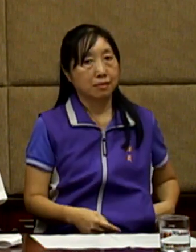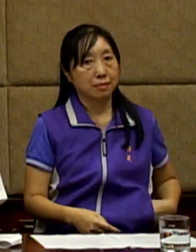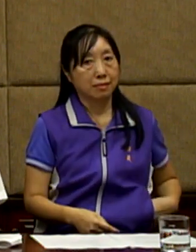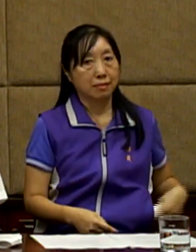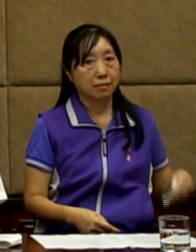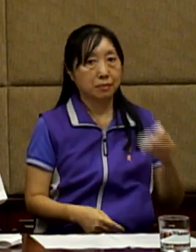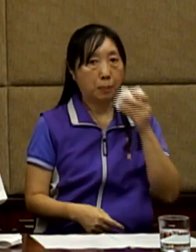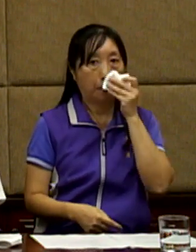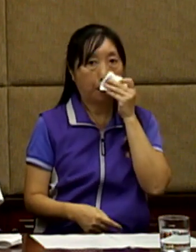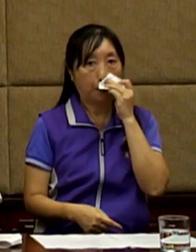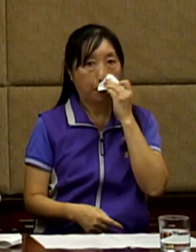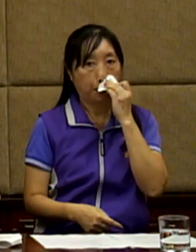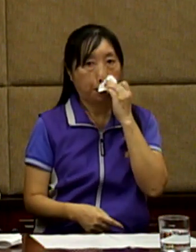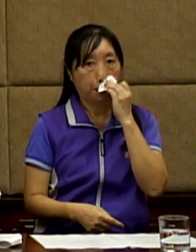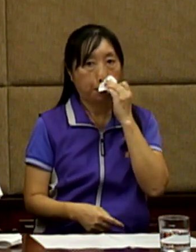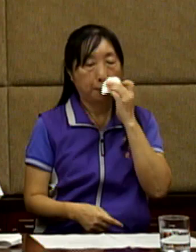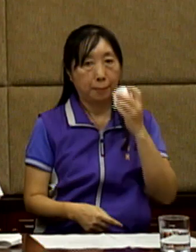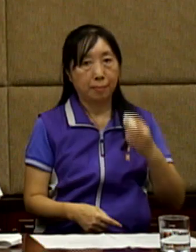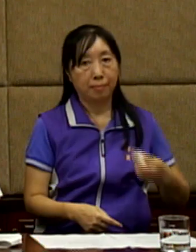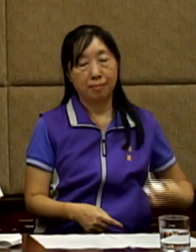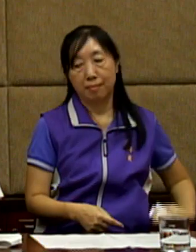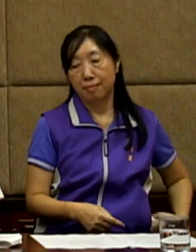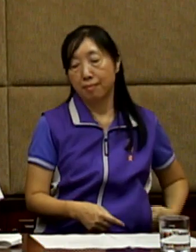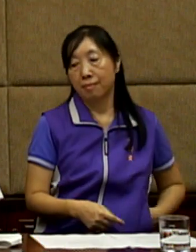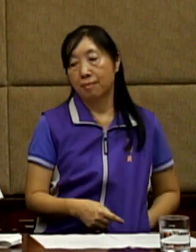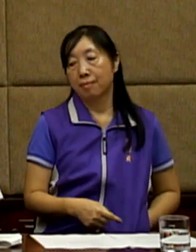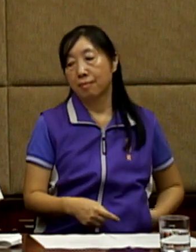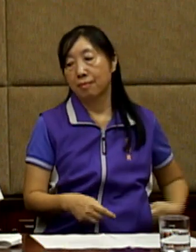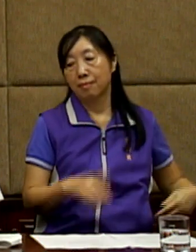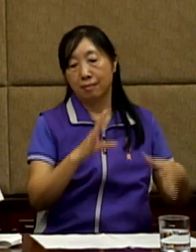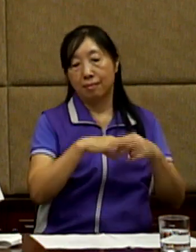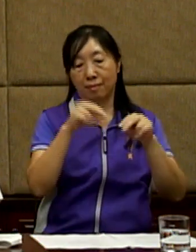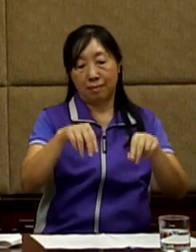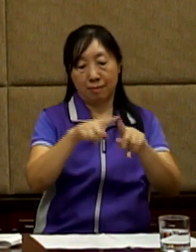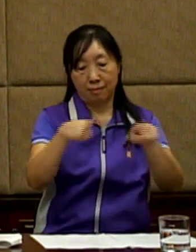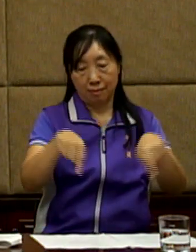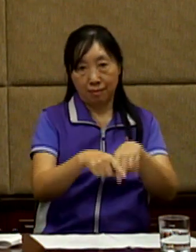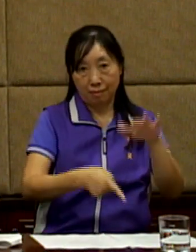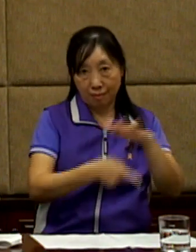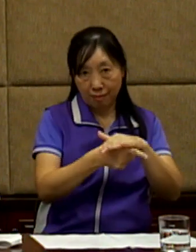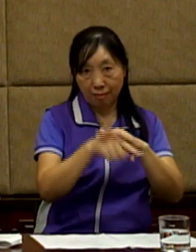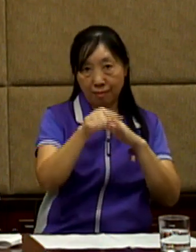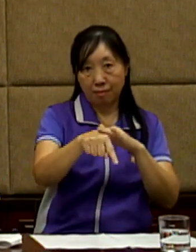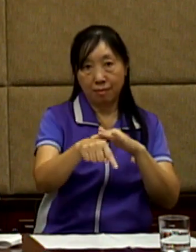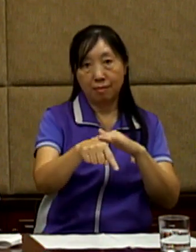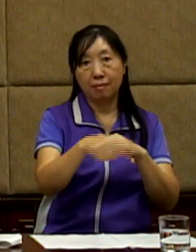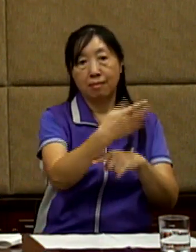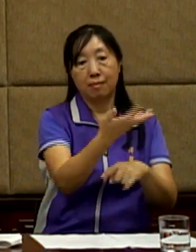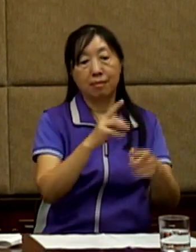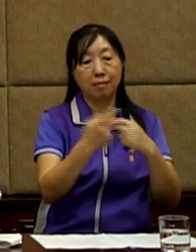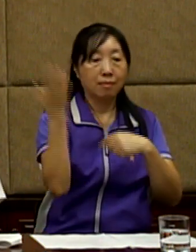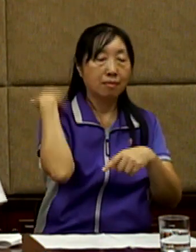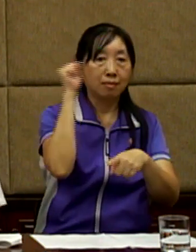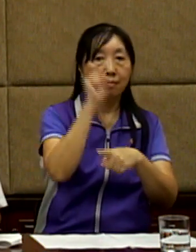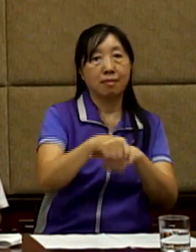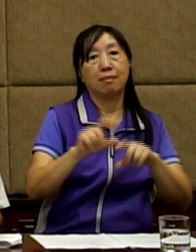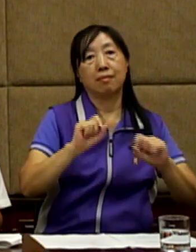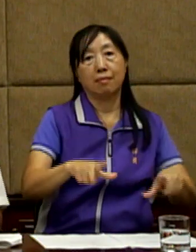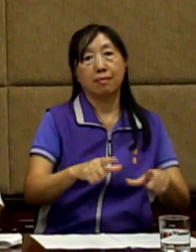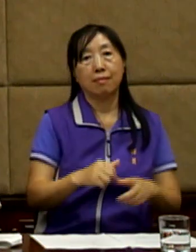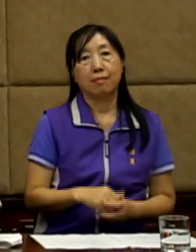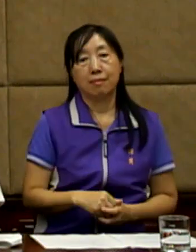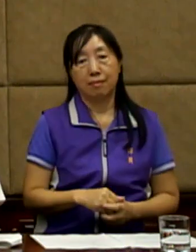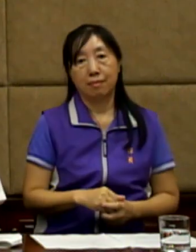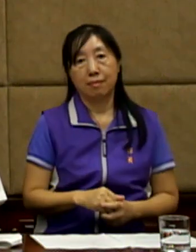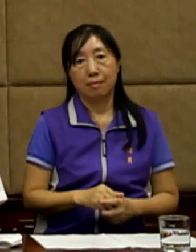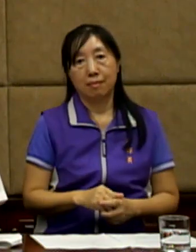这个是一个事实，哈。那这个部分就是说他是违反承诺嘛，哈。那另外一个部分就